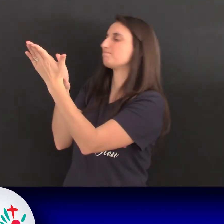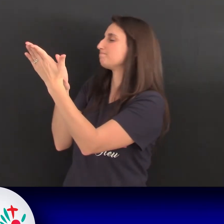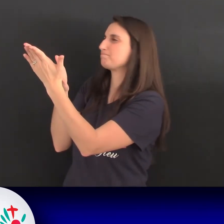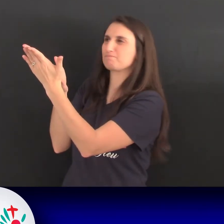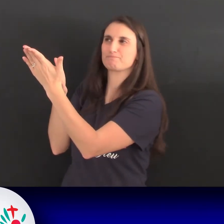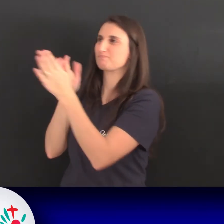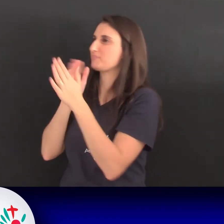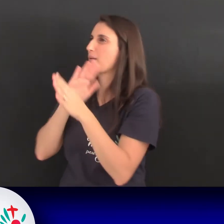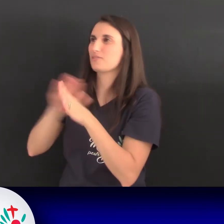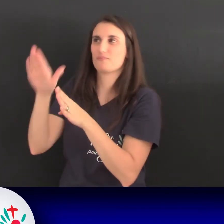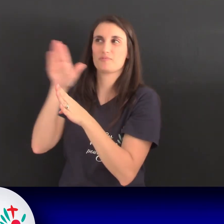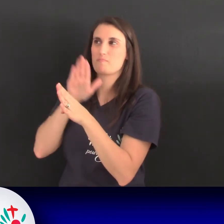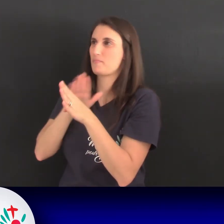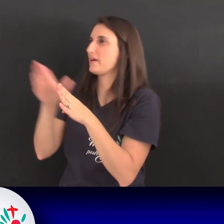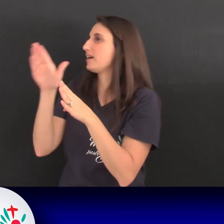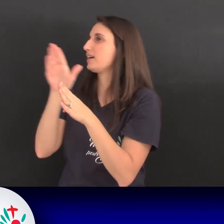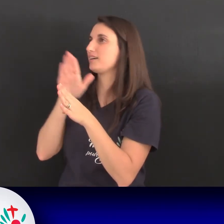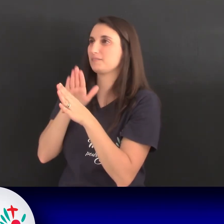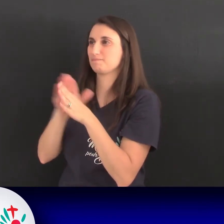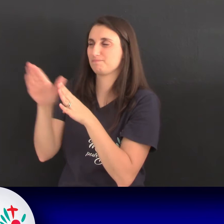répondre à ton